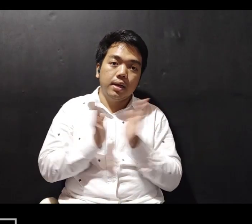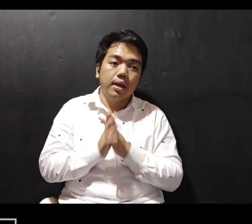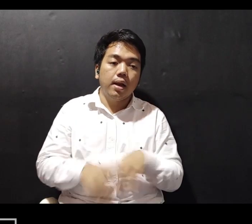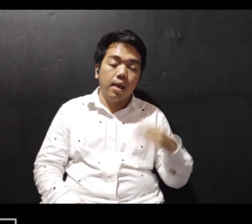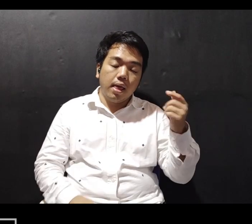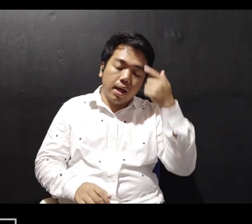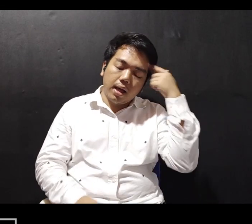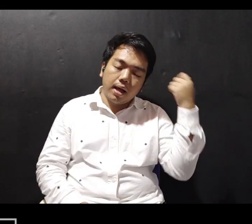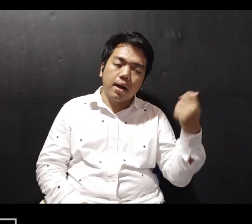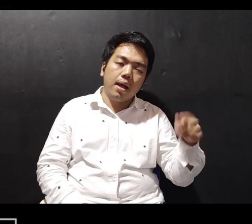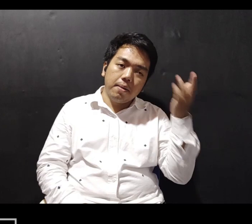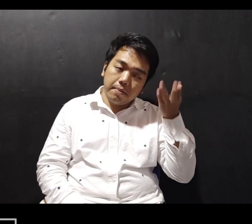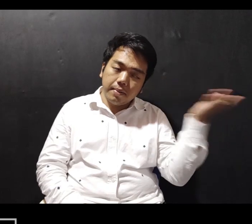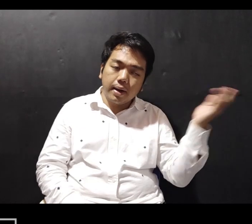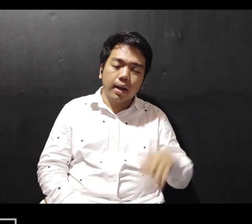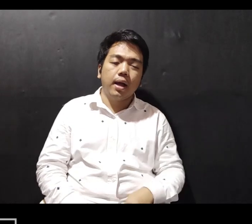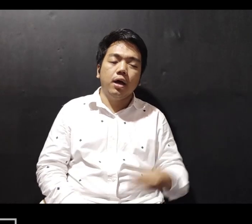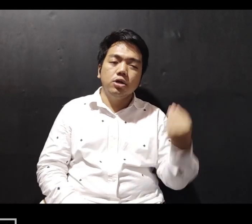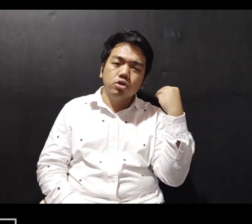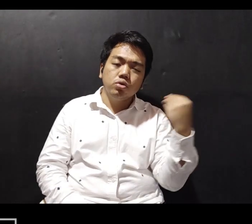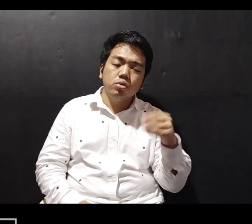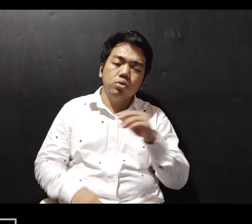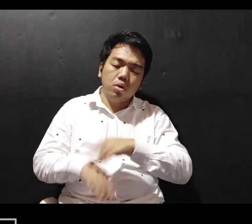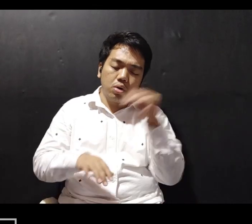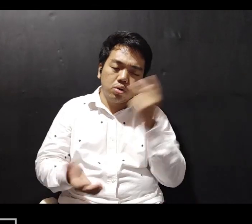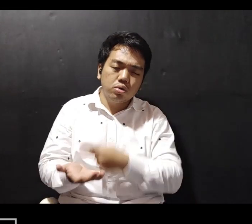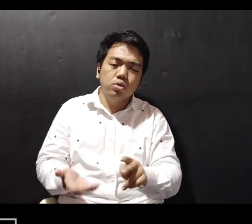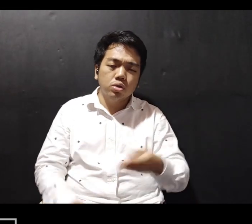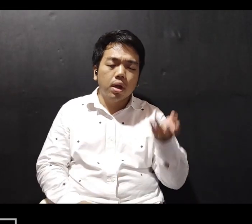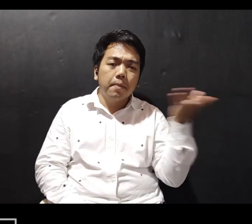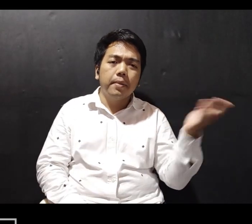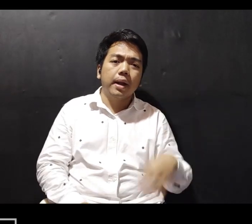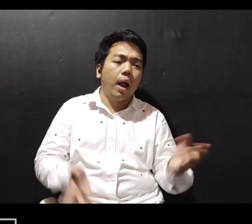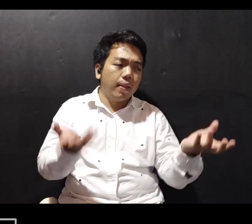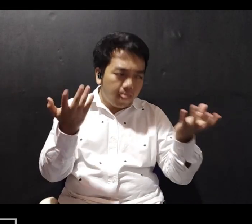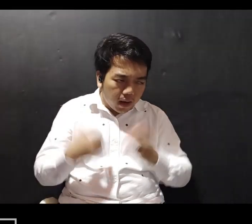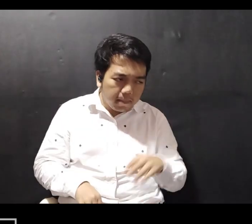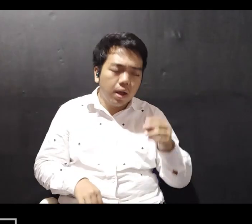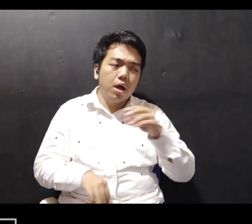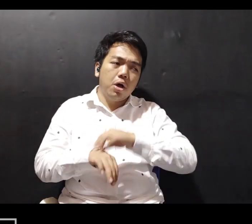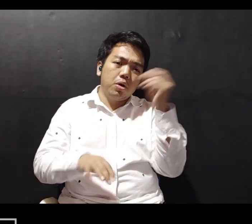mereka mengalami kuasa Roh Kudus yang luar biasa yang dicurahkan atas hidup mereka.